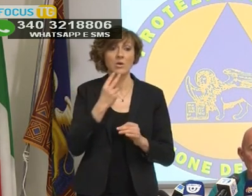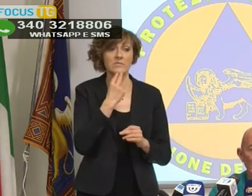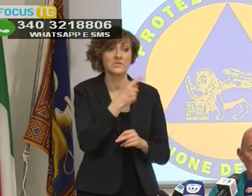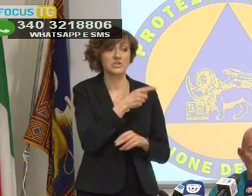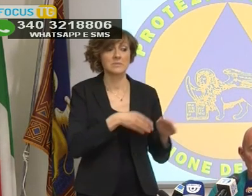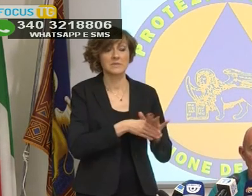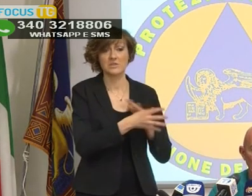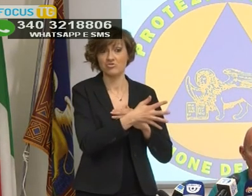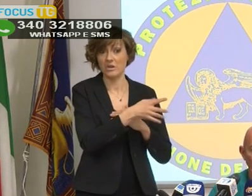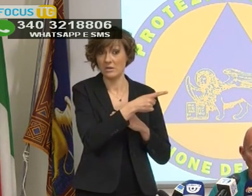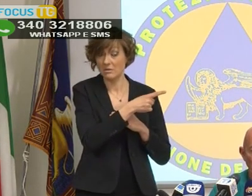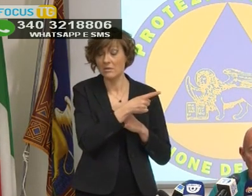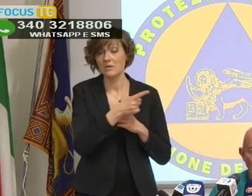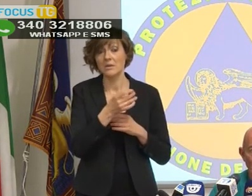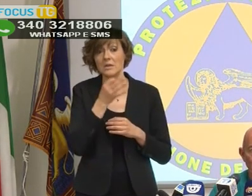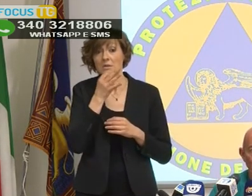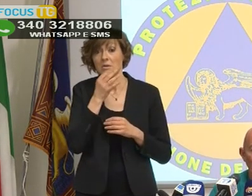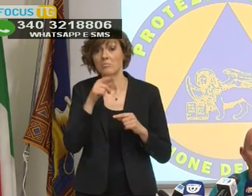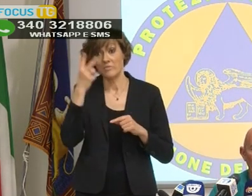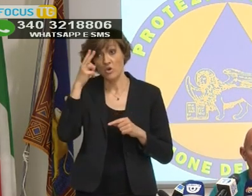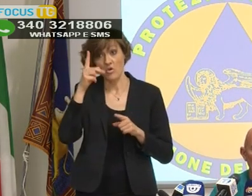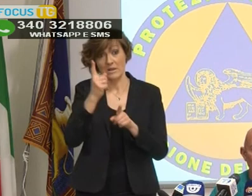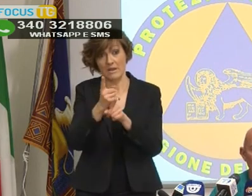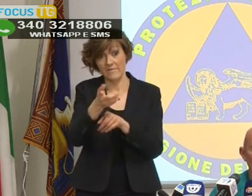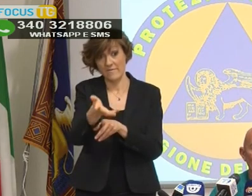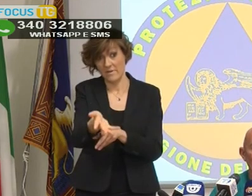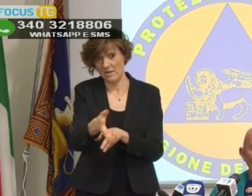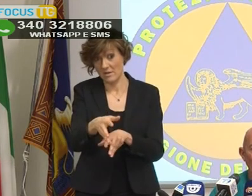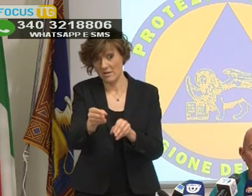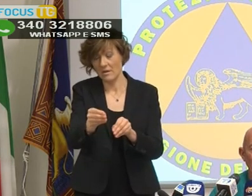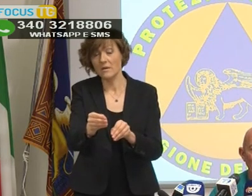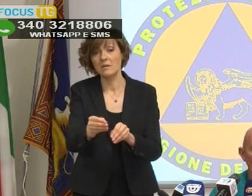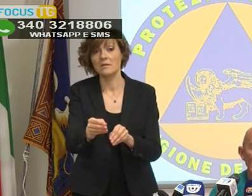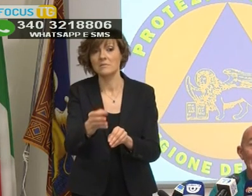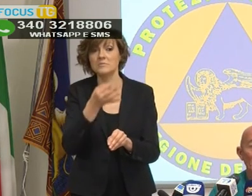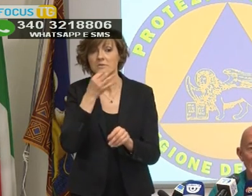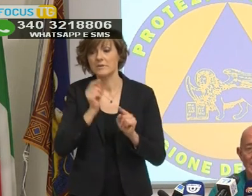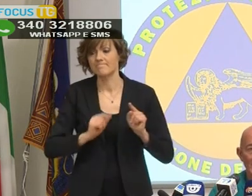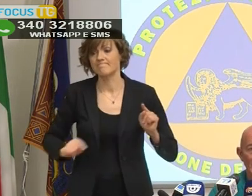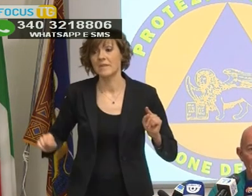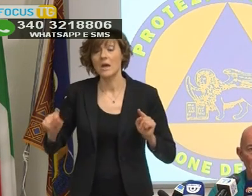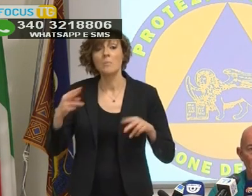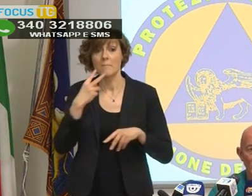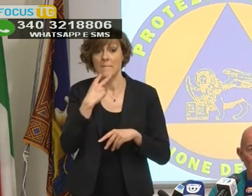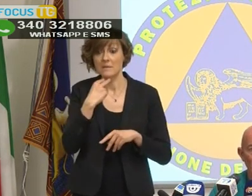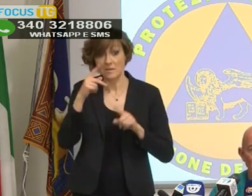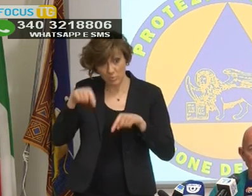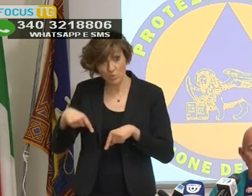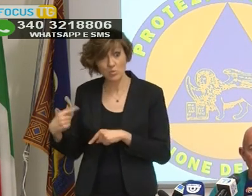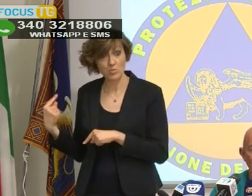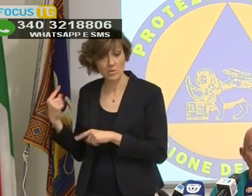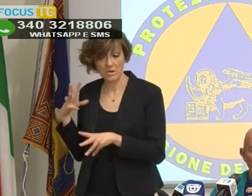partita, probabilmente anche Verona, per cui velocemente anche Mestre abbiamo